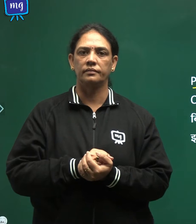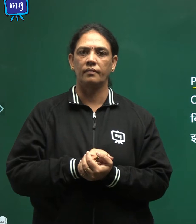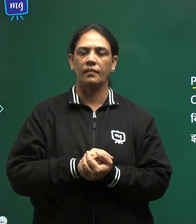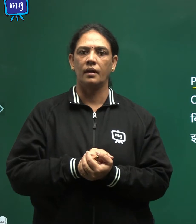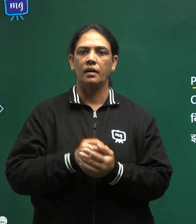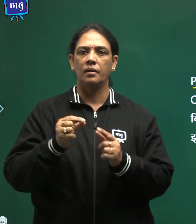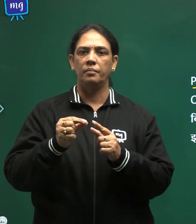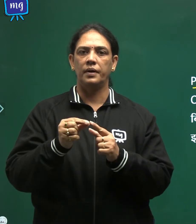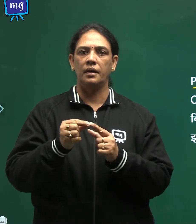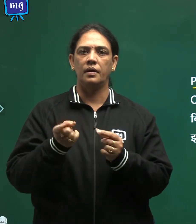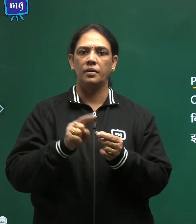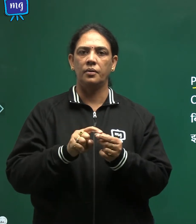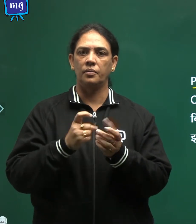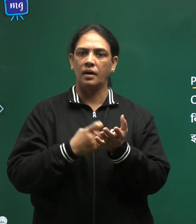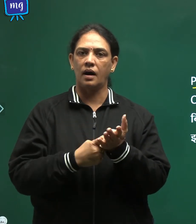PQR